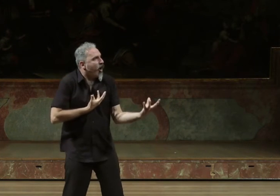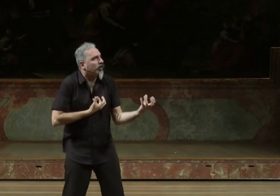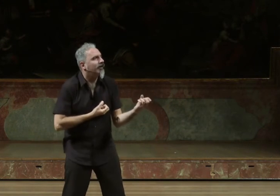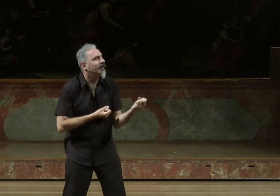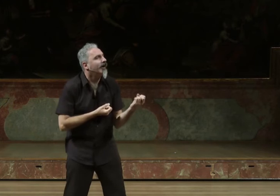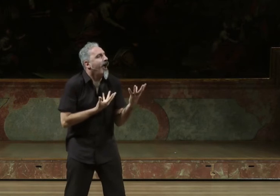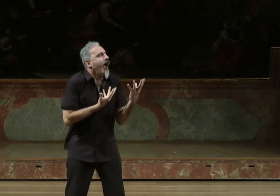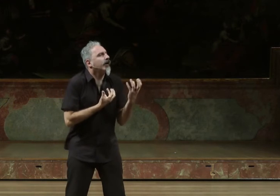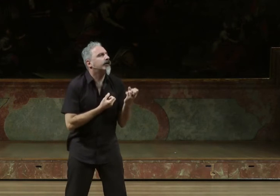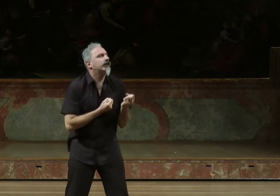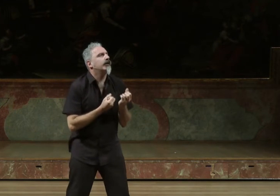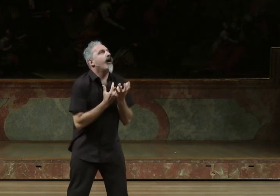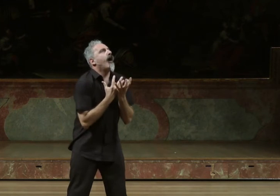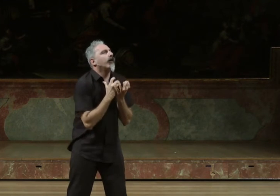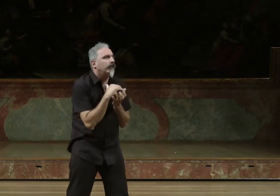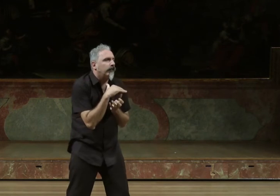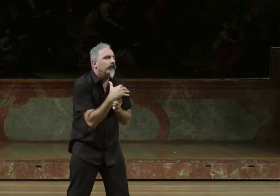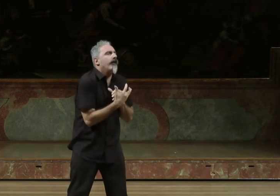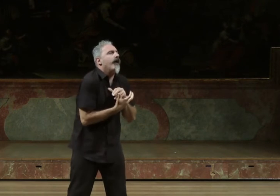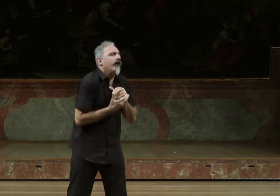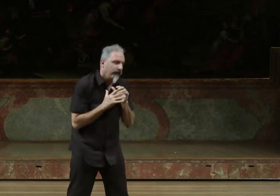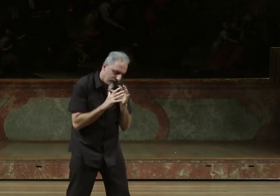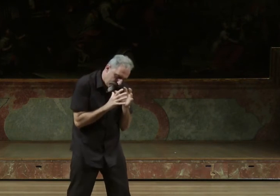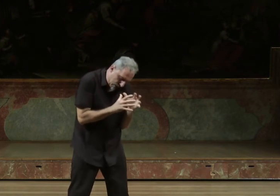Liebe, mein Herz, dein Herz, komm her.